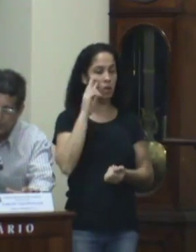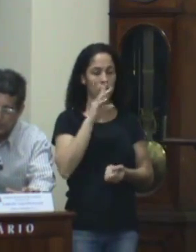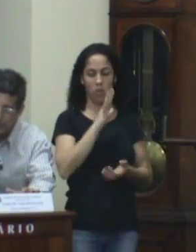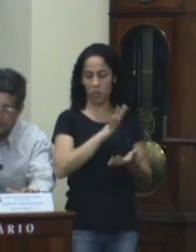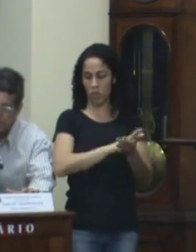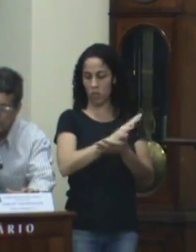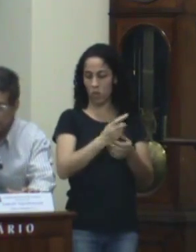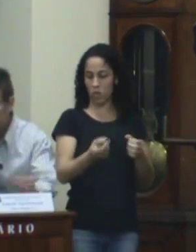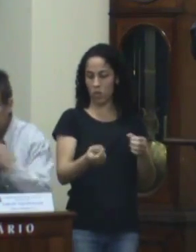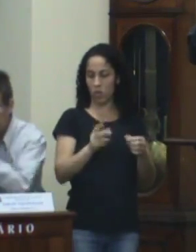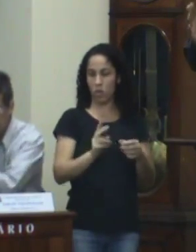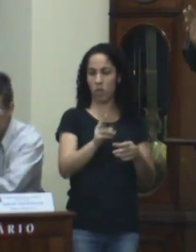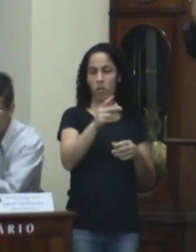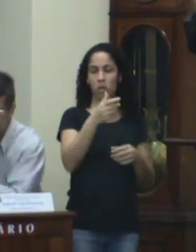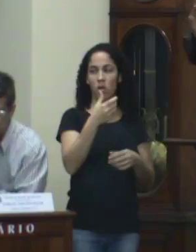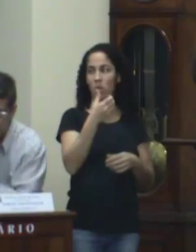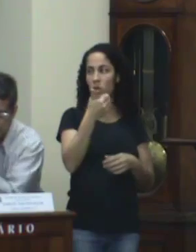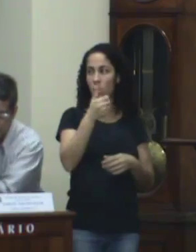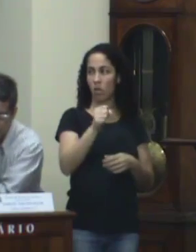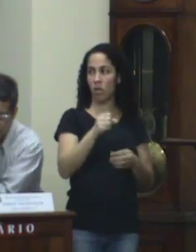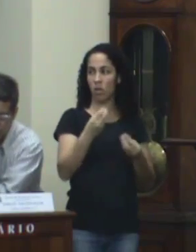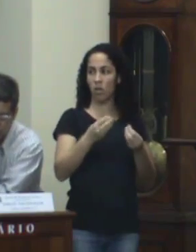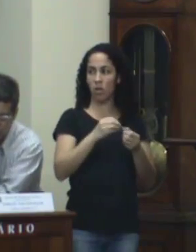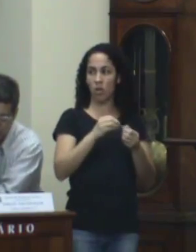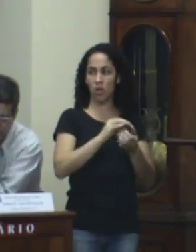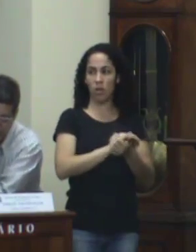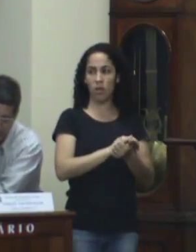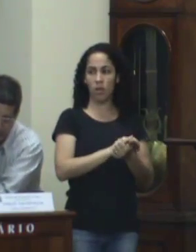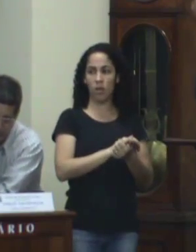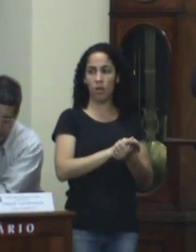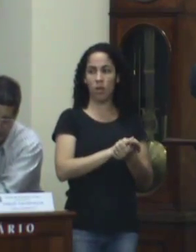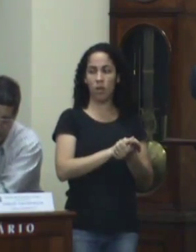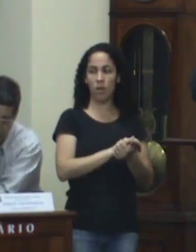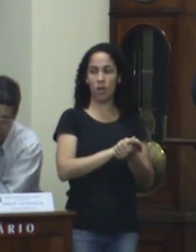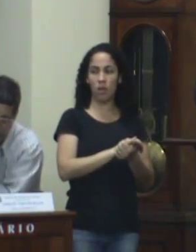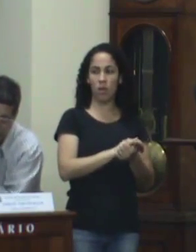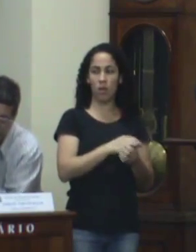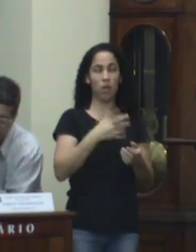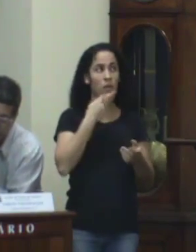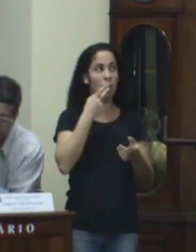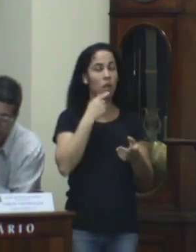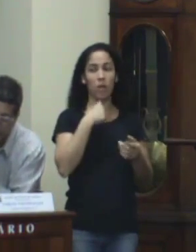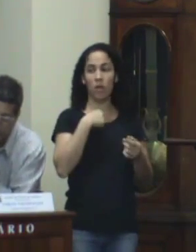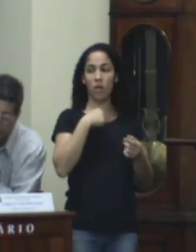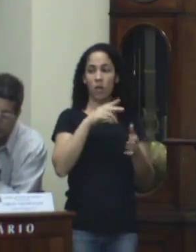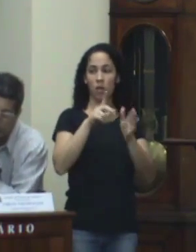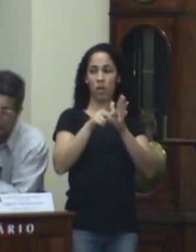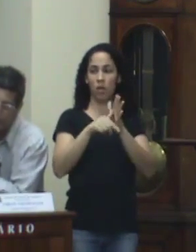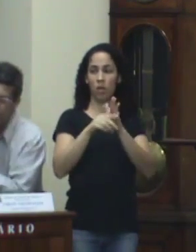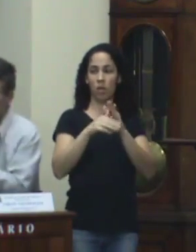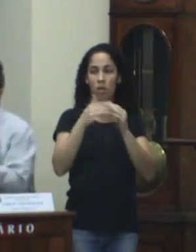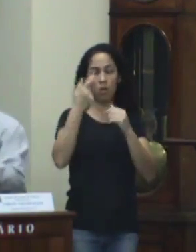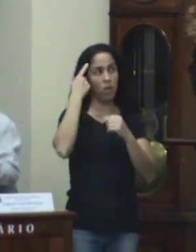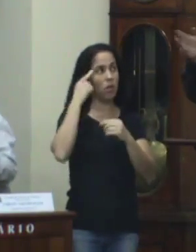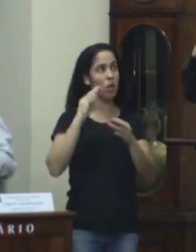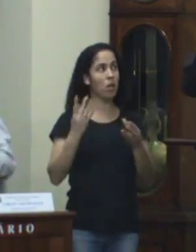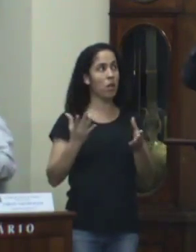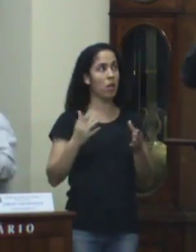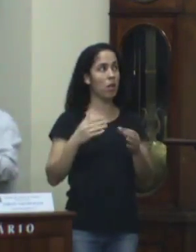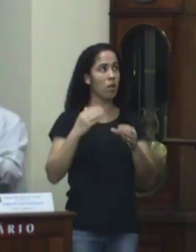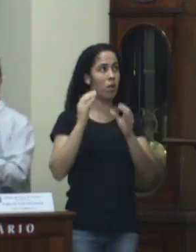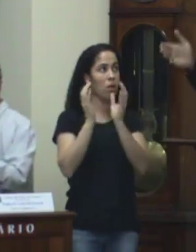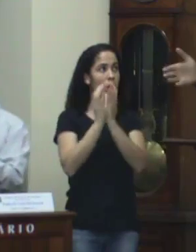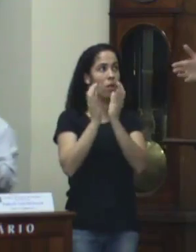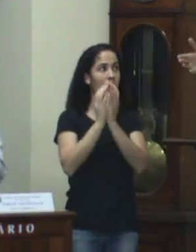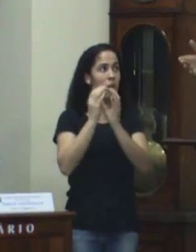motivo. Quero falar para você que segue. Hoje eu cheguei atrasado porque eu não sabia. Botaram no grupo de WhatsApp, por acaso eu